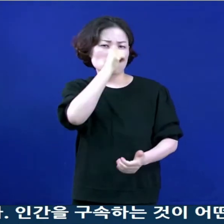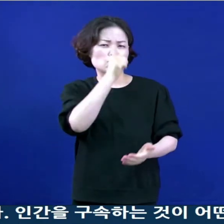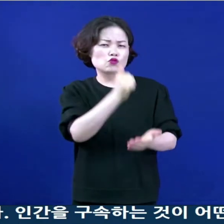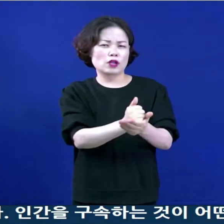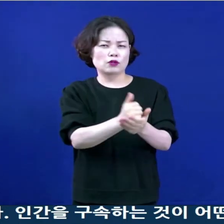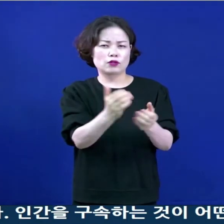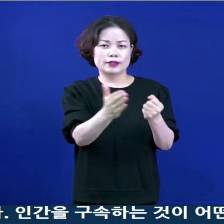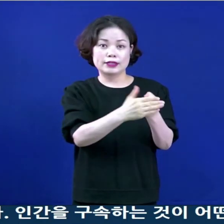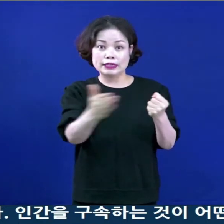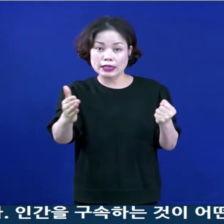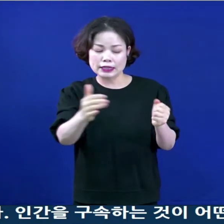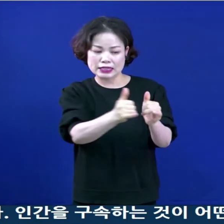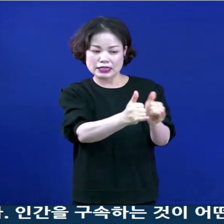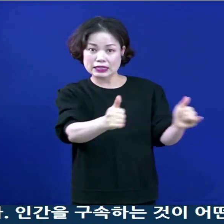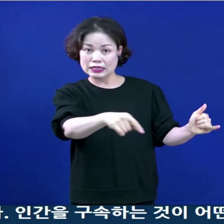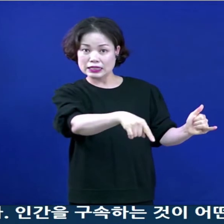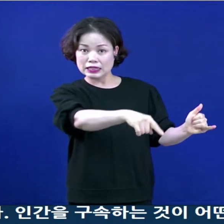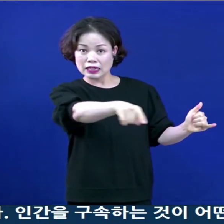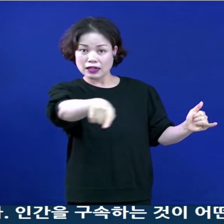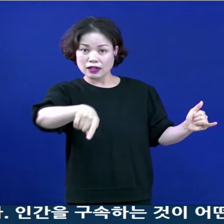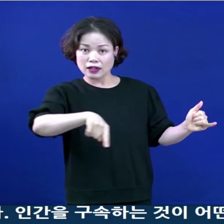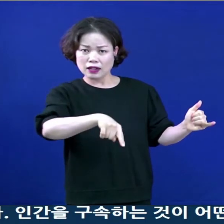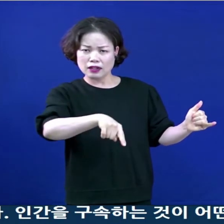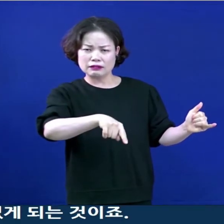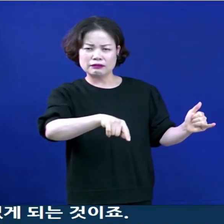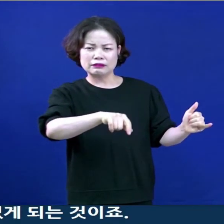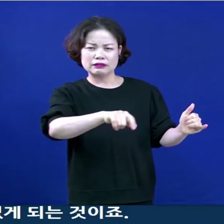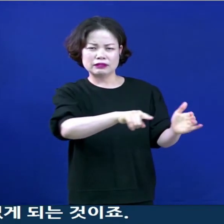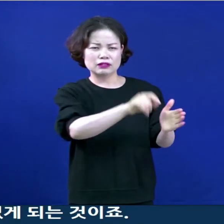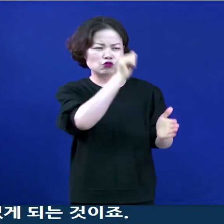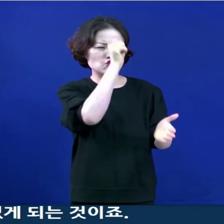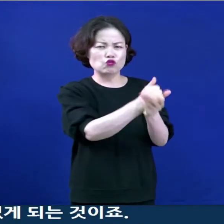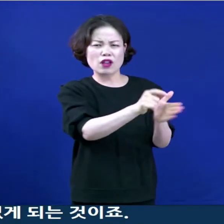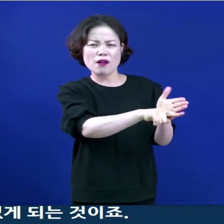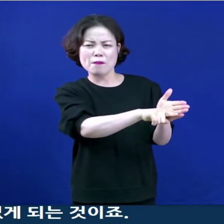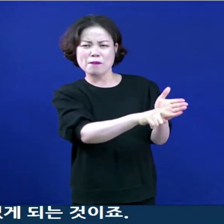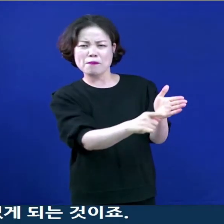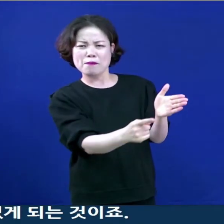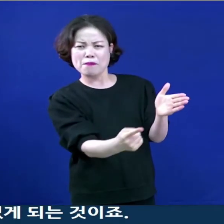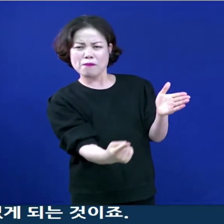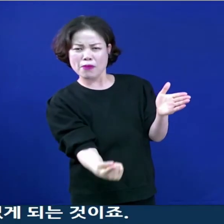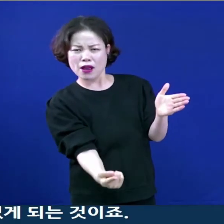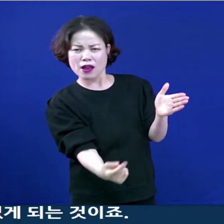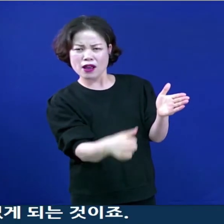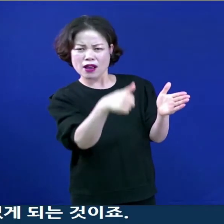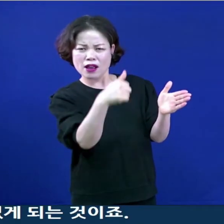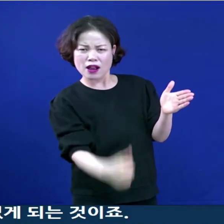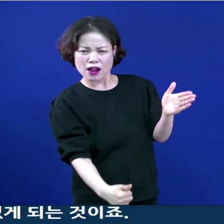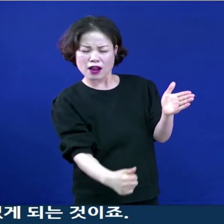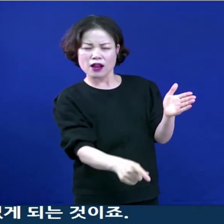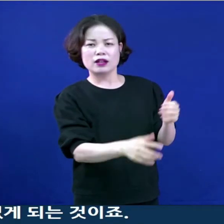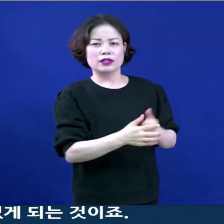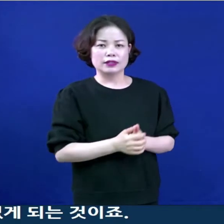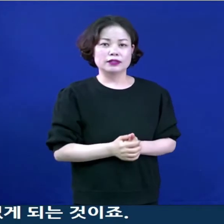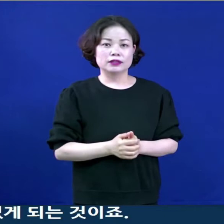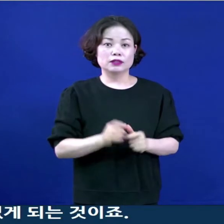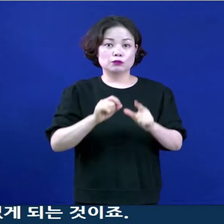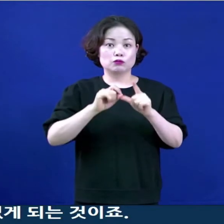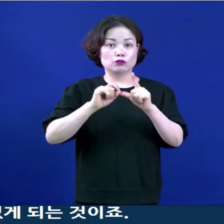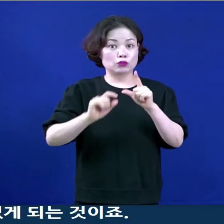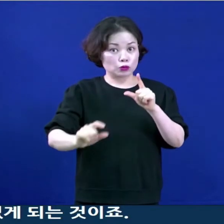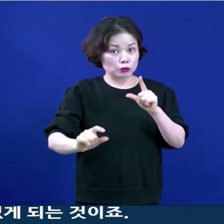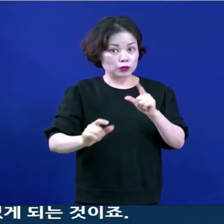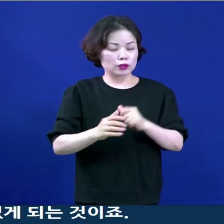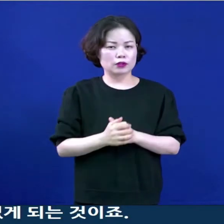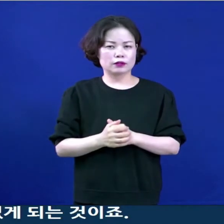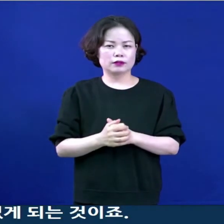죄로 인하여 인간이 타락을 했습니다. 죄로 인한 인간의 타락, 이 부분을 이제